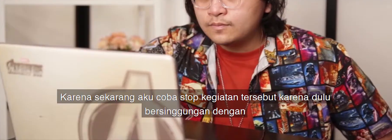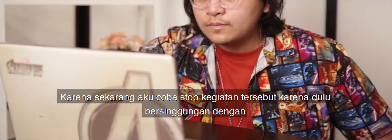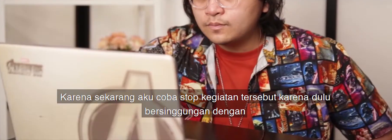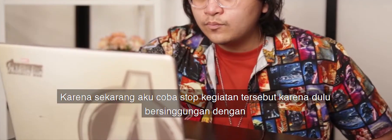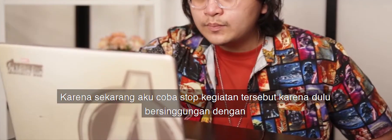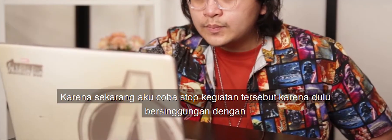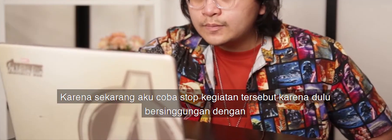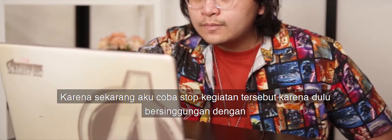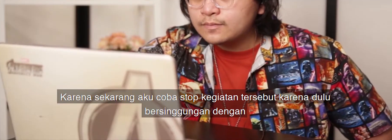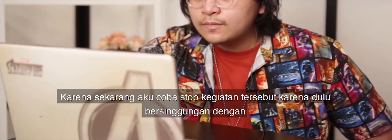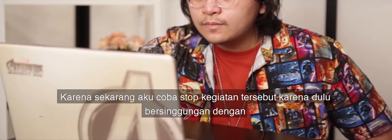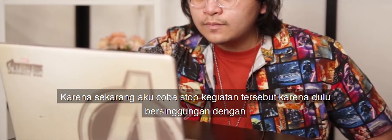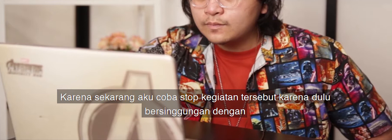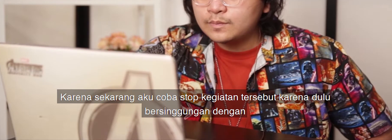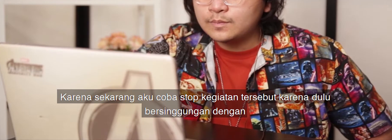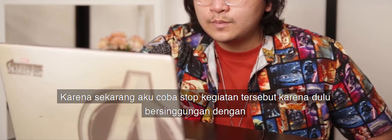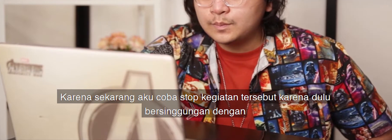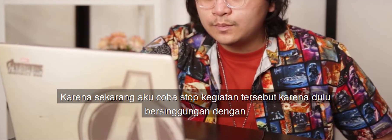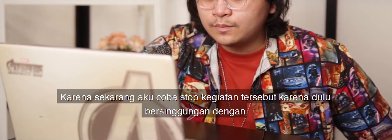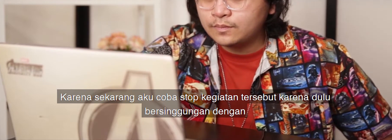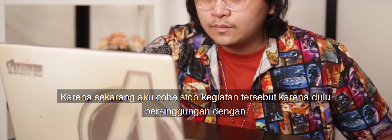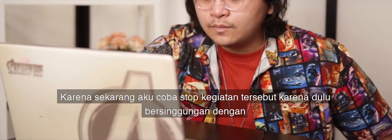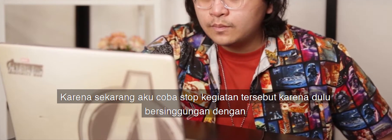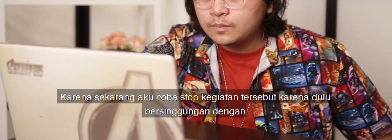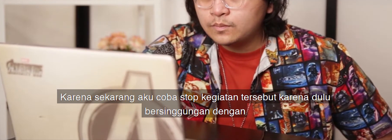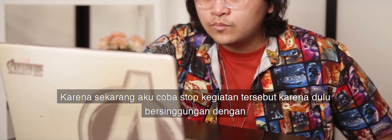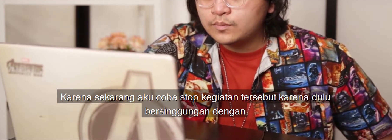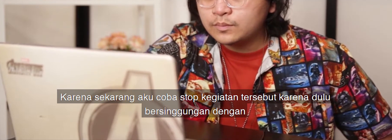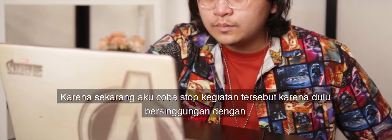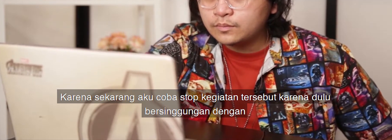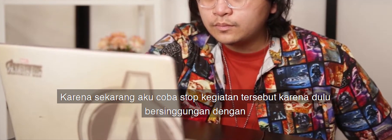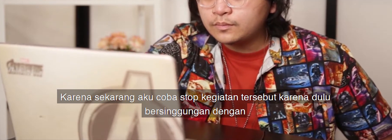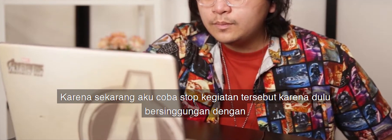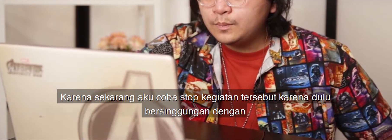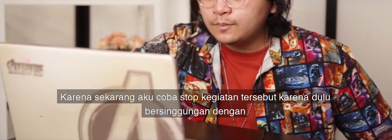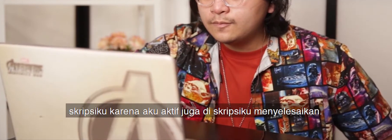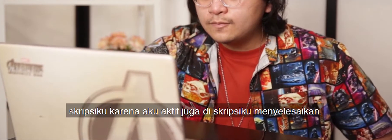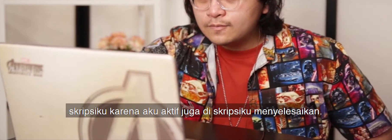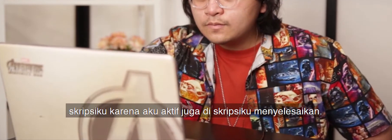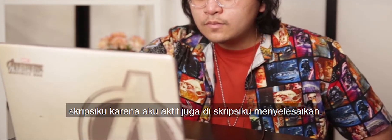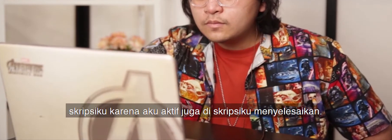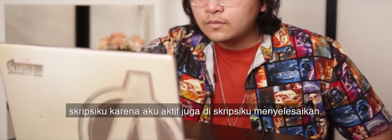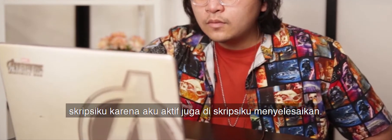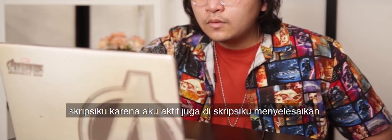karena sekarang aku coba kegiatan tersebut karena dulu sekali itupun bener tersinggung